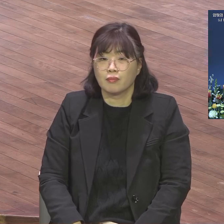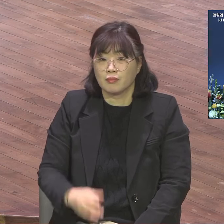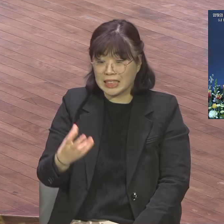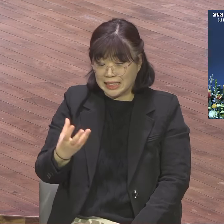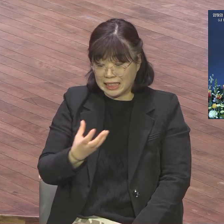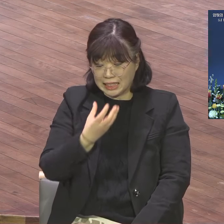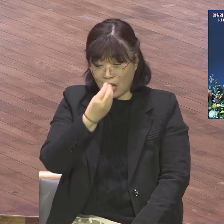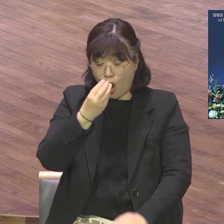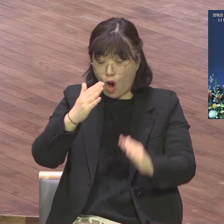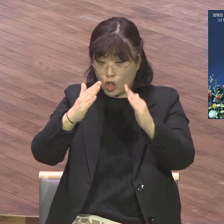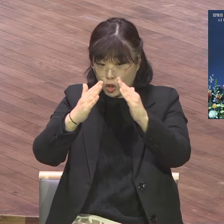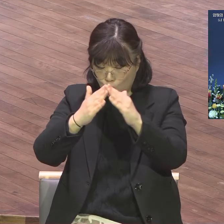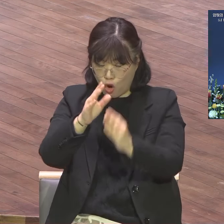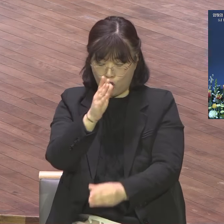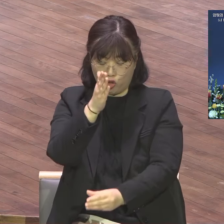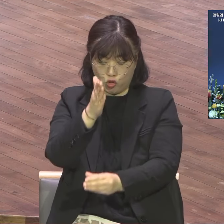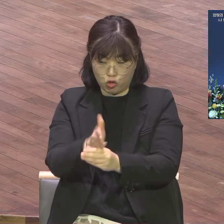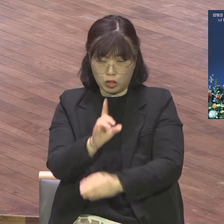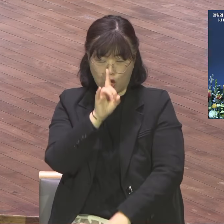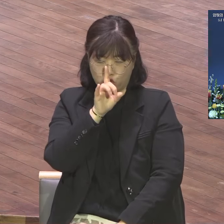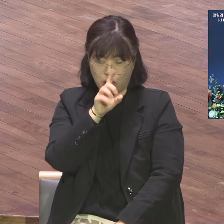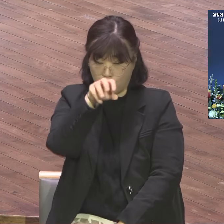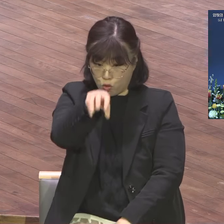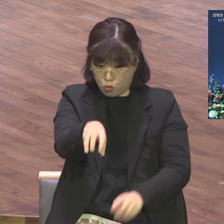성전 중심, 예배 중심,